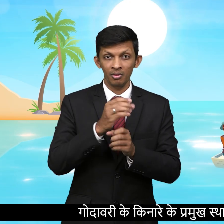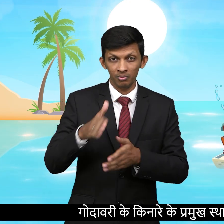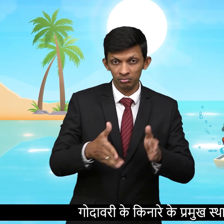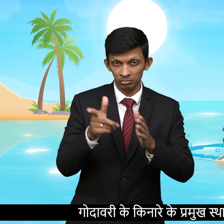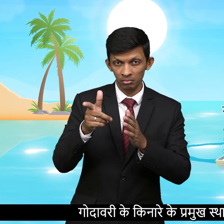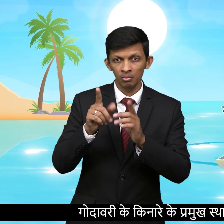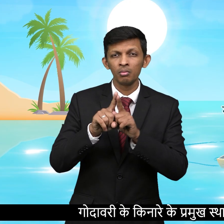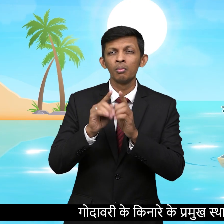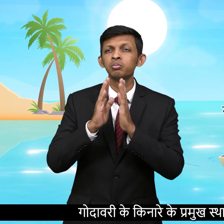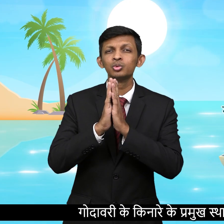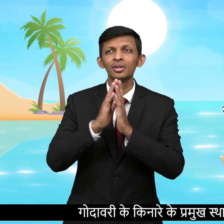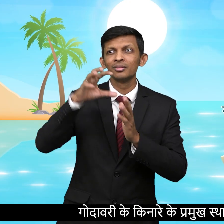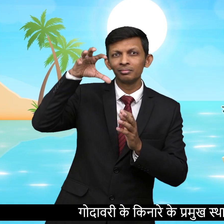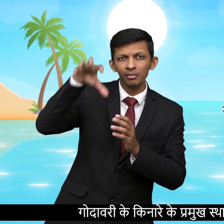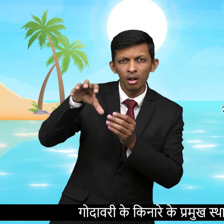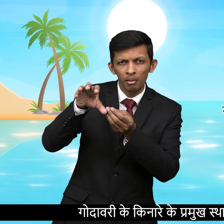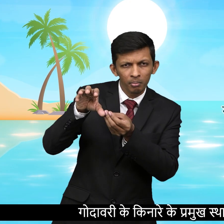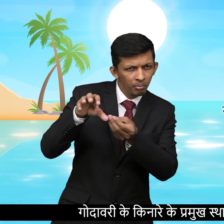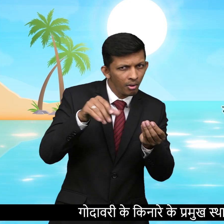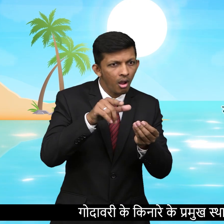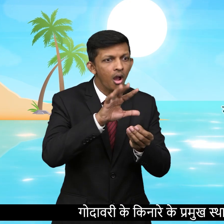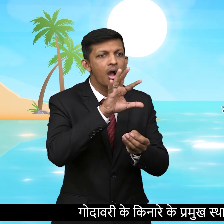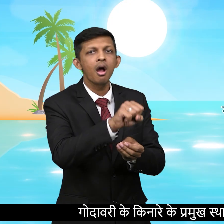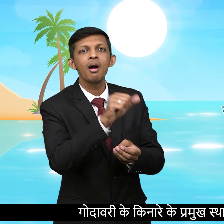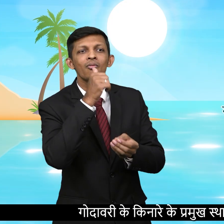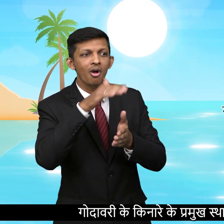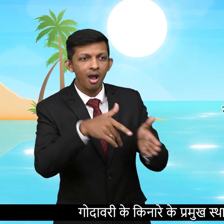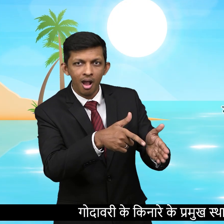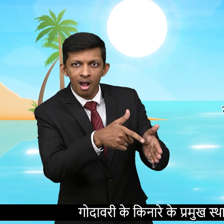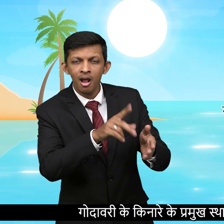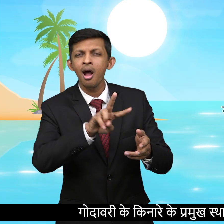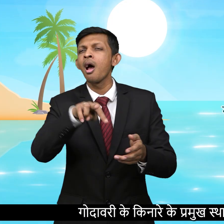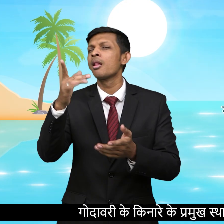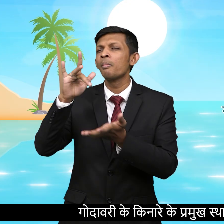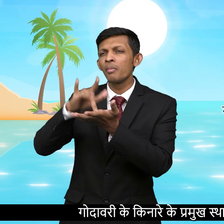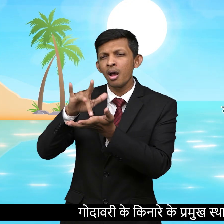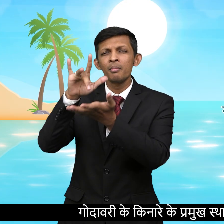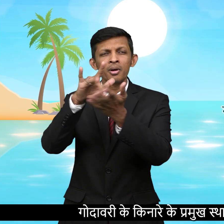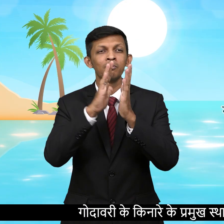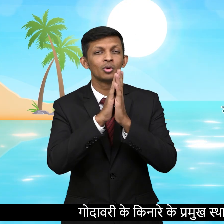गोदावरी के किनारे के प्रमुख स्थानों और मंदिरों की पहचान कर पाओगे।